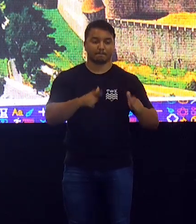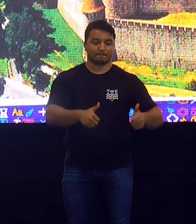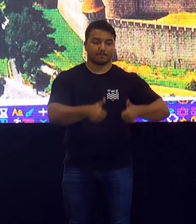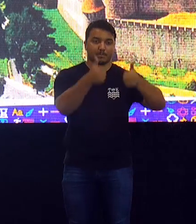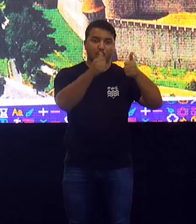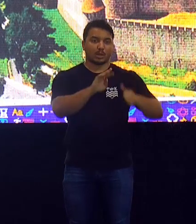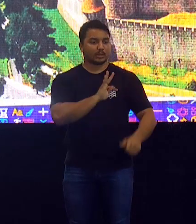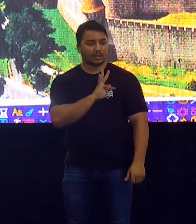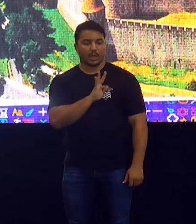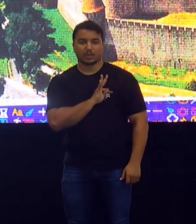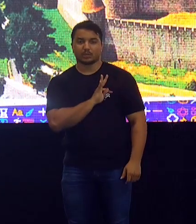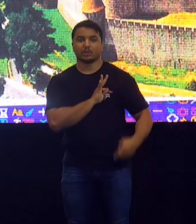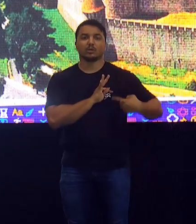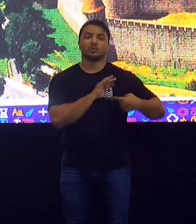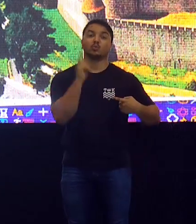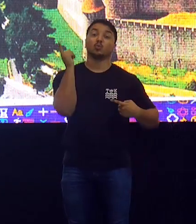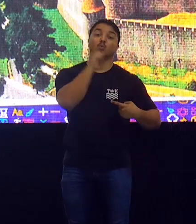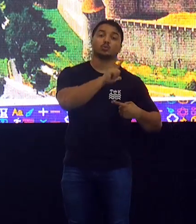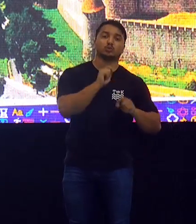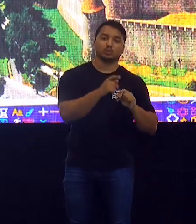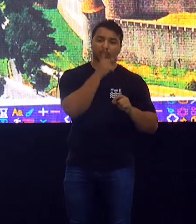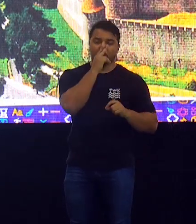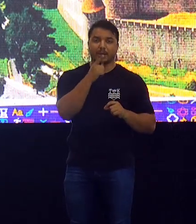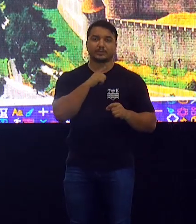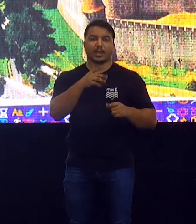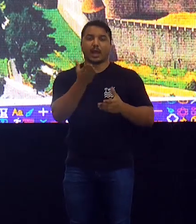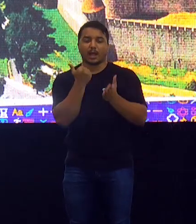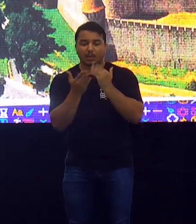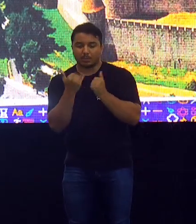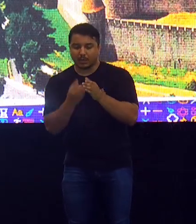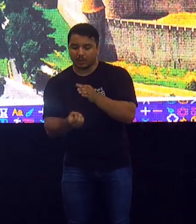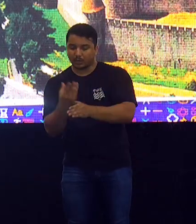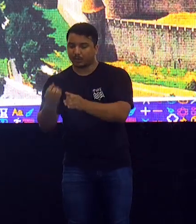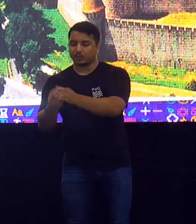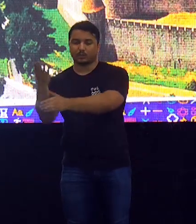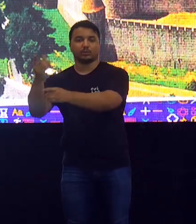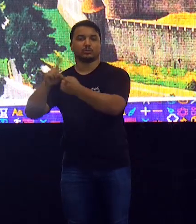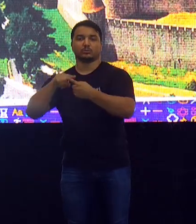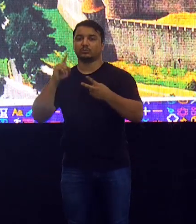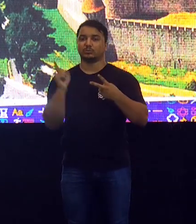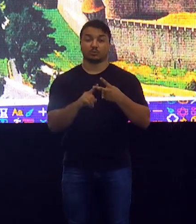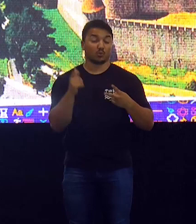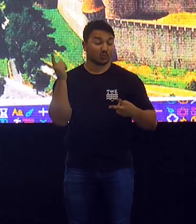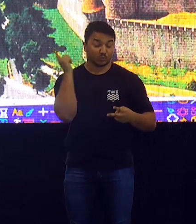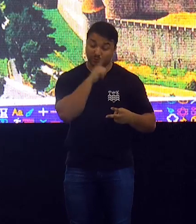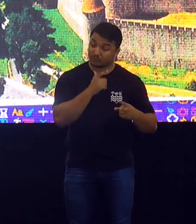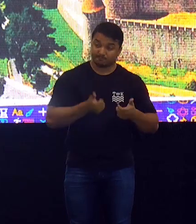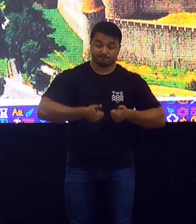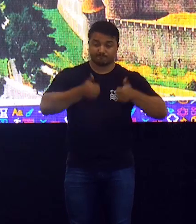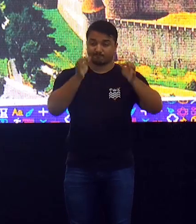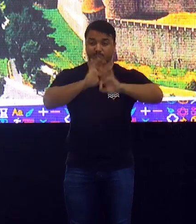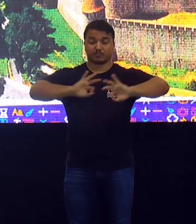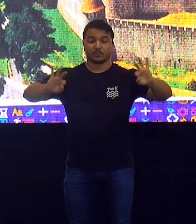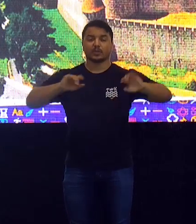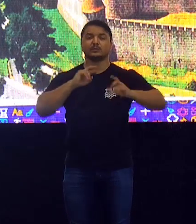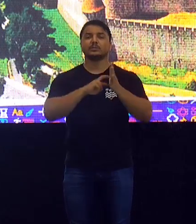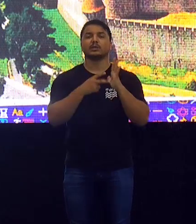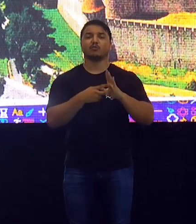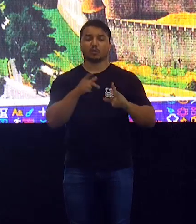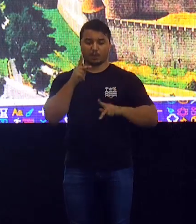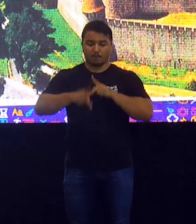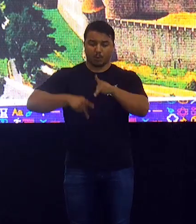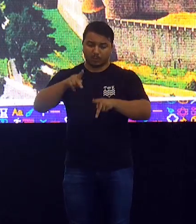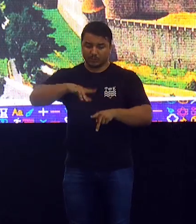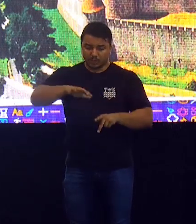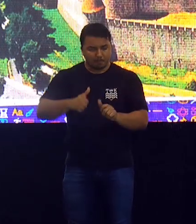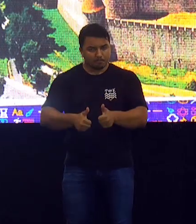melhorias técnicas. Vai se produzir mais alimento. Mais alimento disponível significa uma